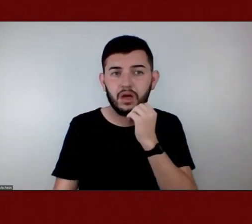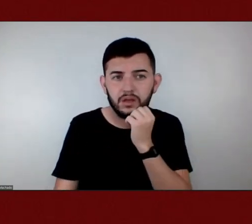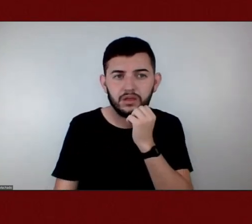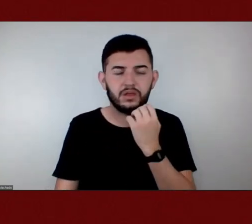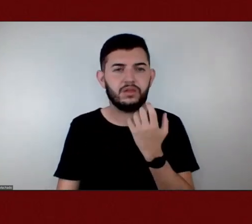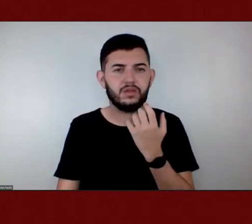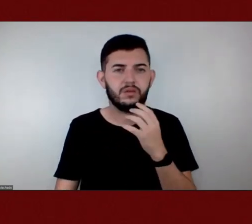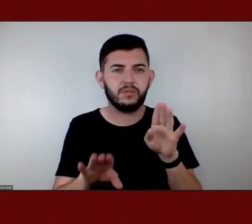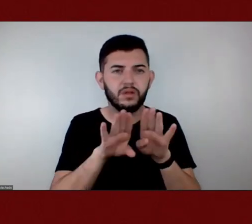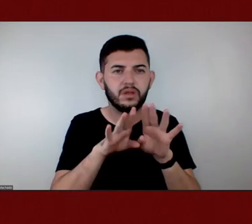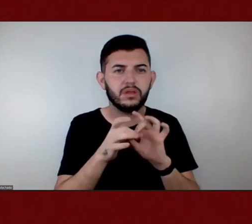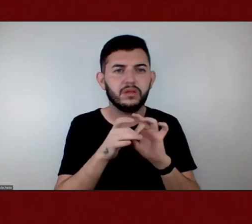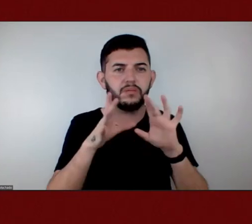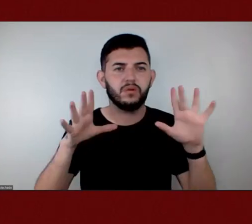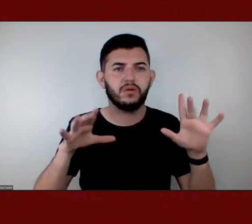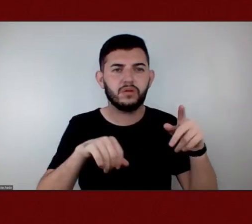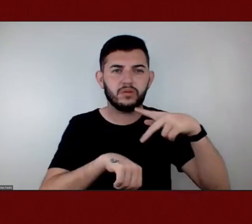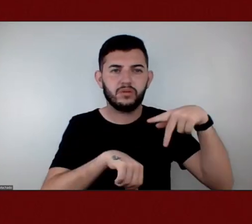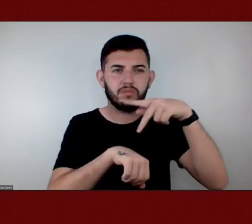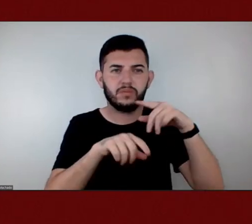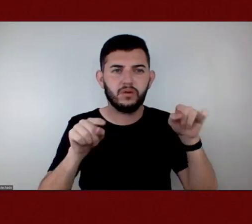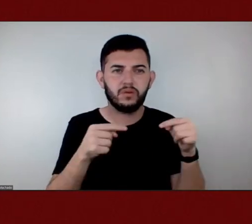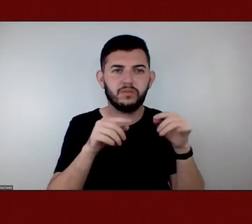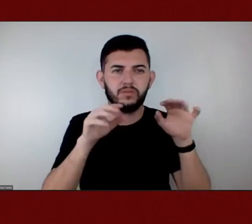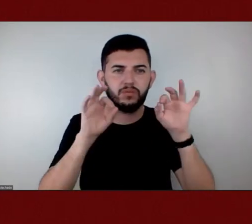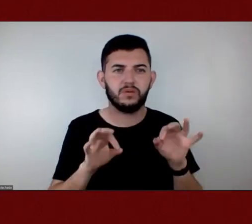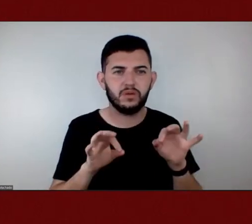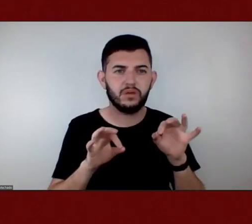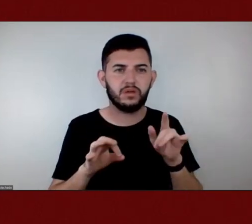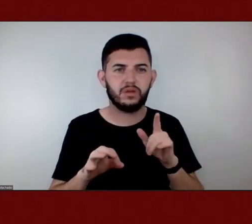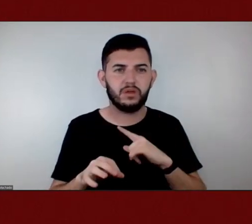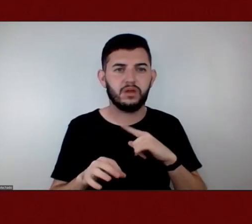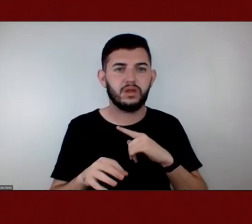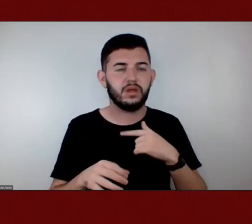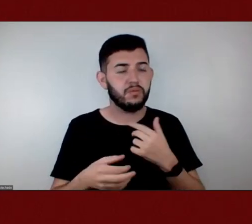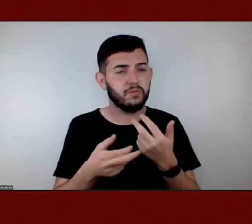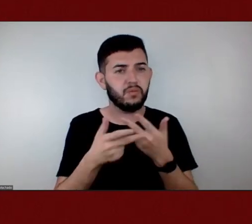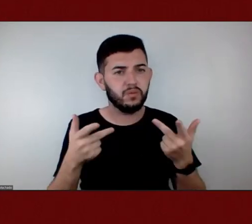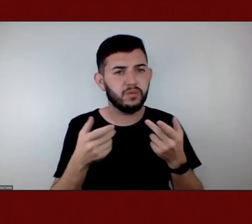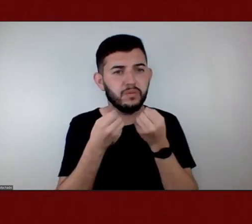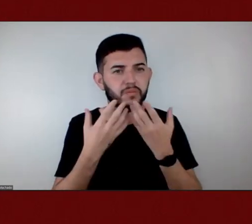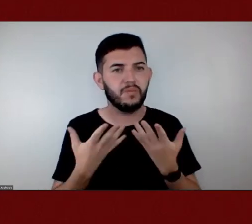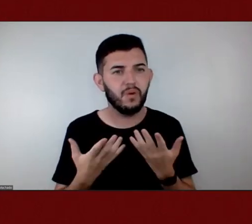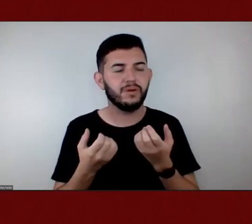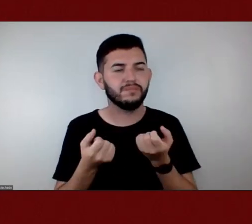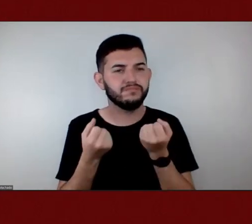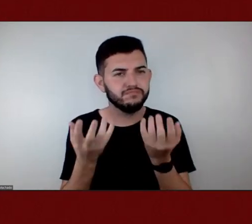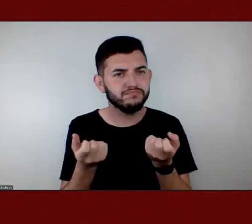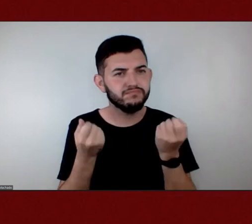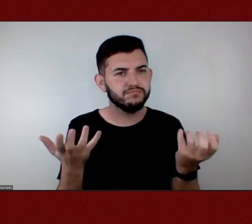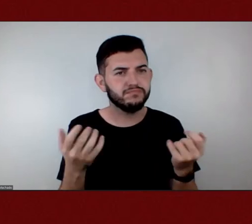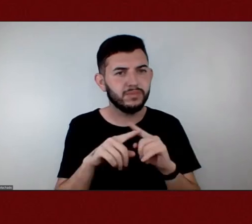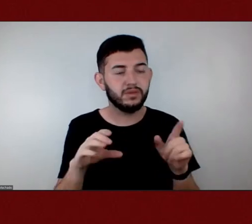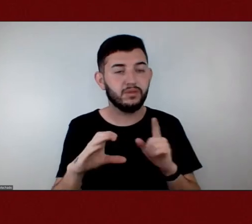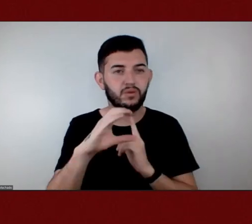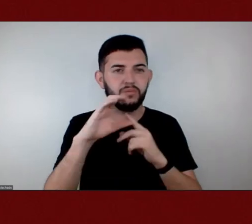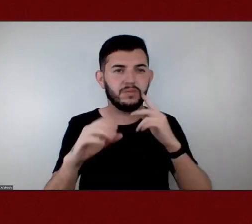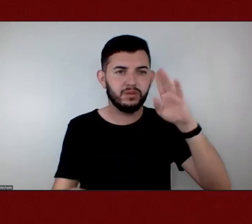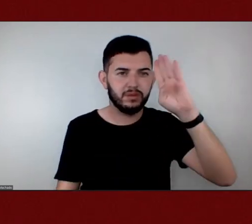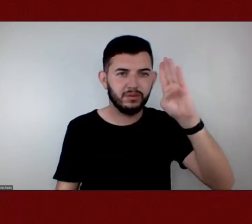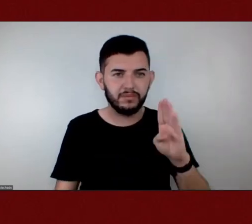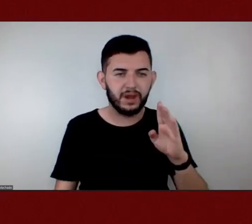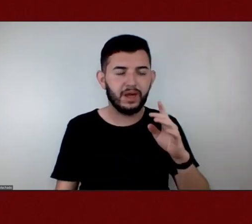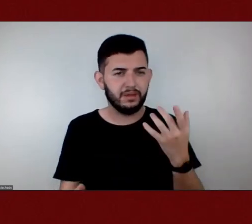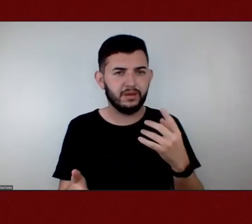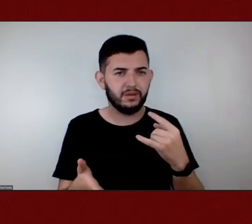Conviria ampliar o elogio. Os comunistas brasileiros também assinaram, sem a menor hesitação,